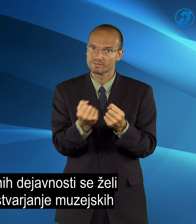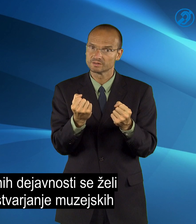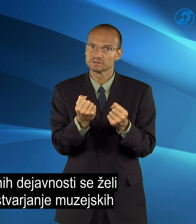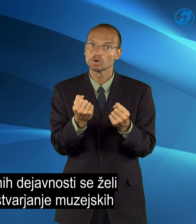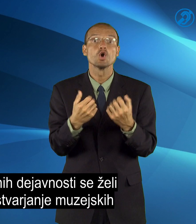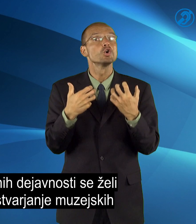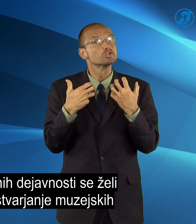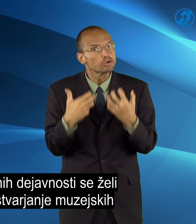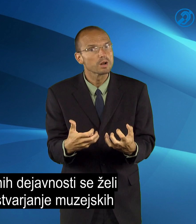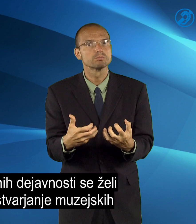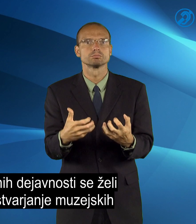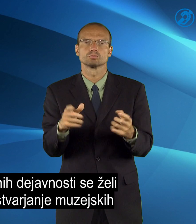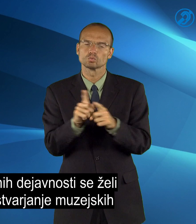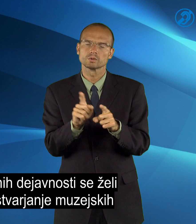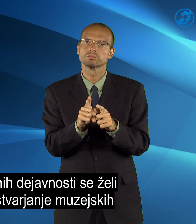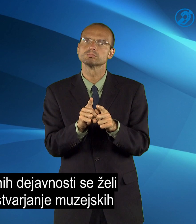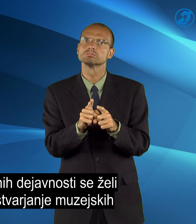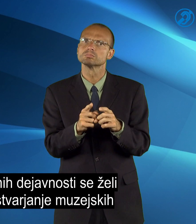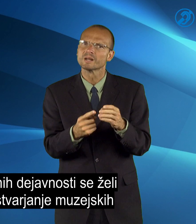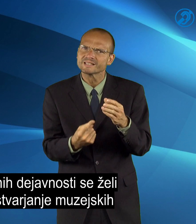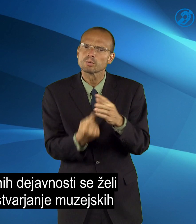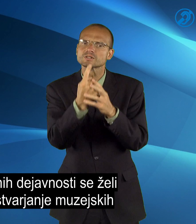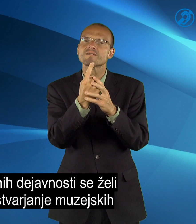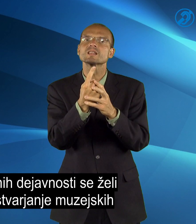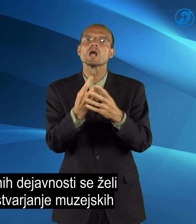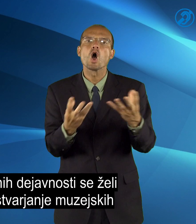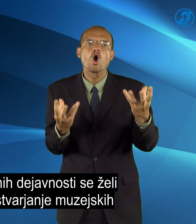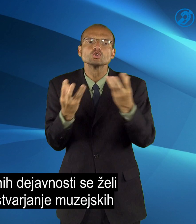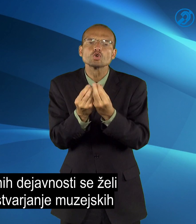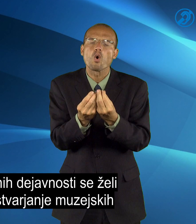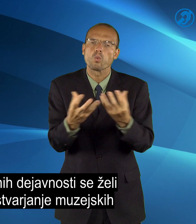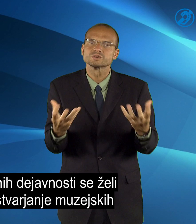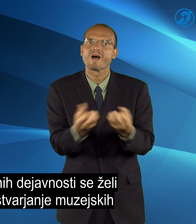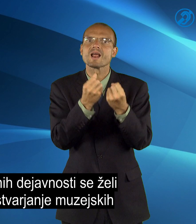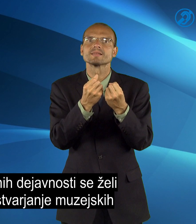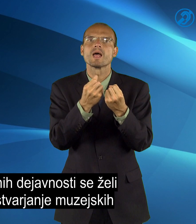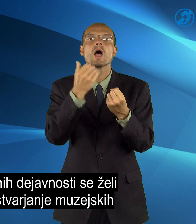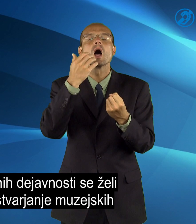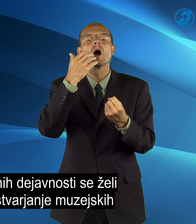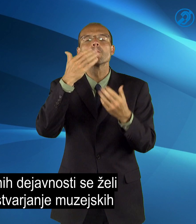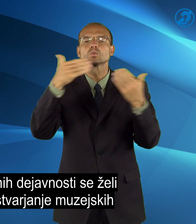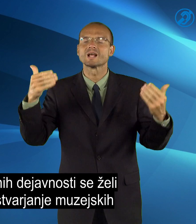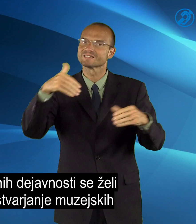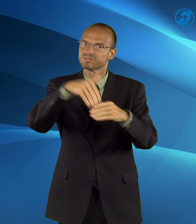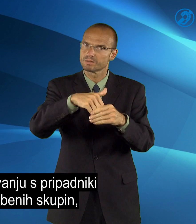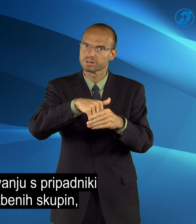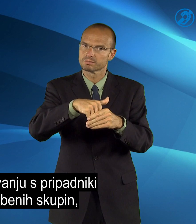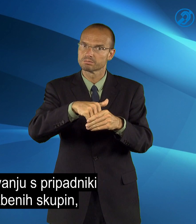izpostaviti tudi soustvarjanje muzejskih vsebin v sodelovanju s pripadniki različnih družbenih skupin, s čimer se